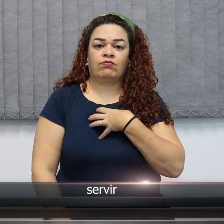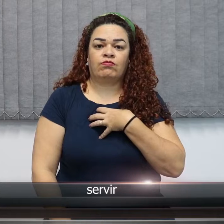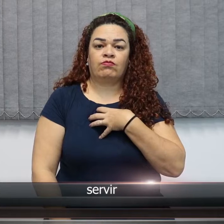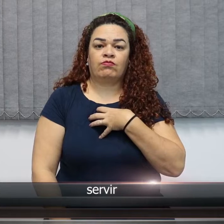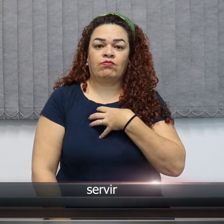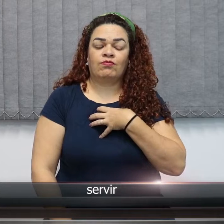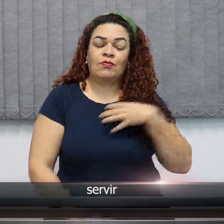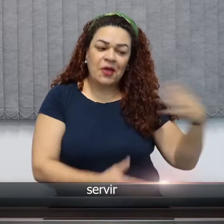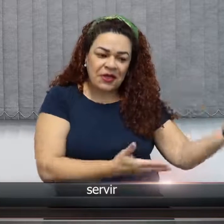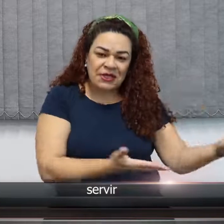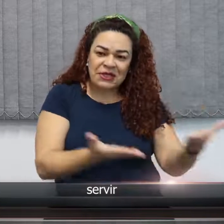servir,